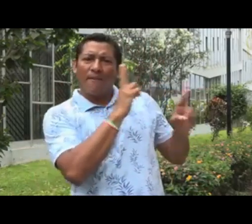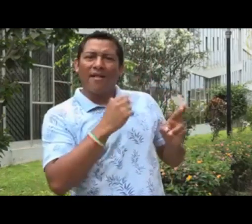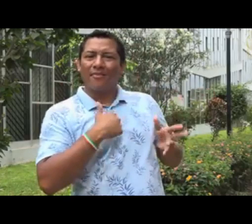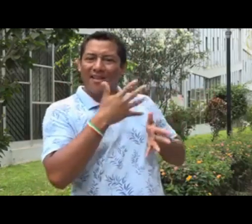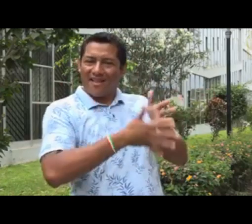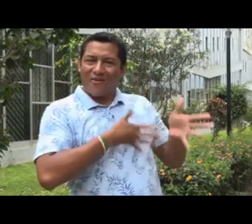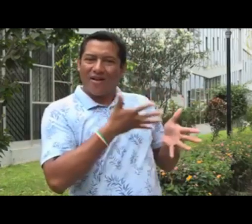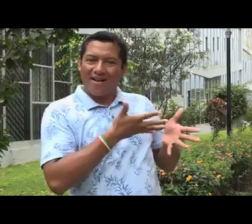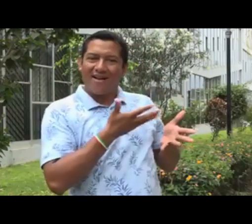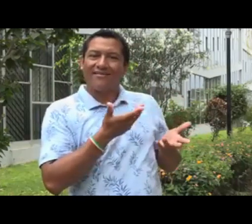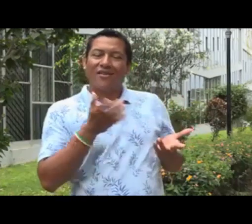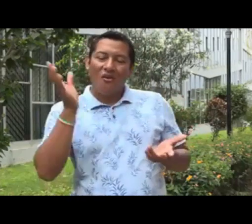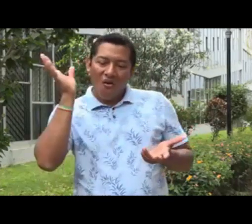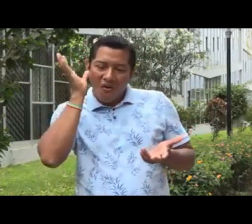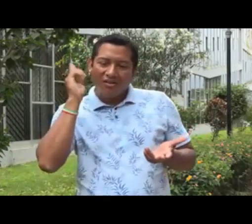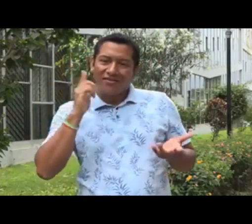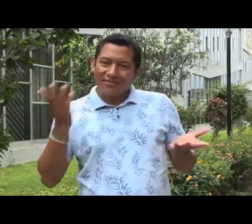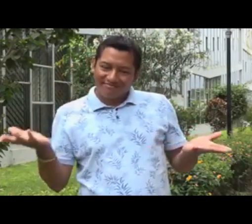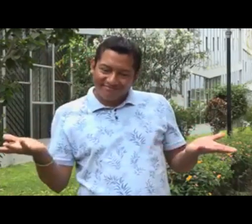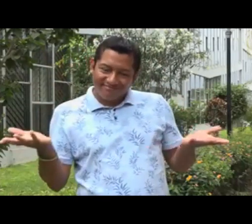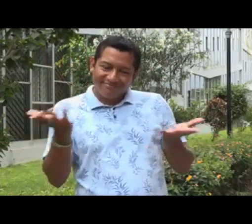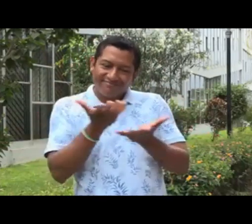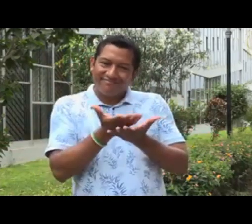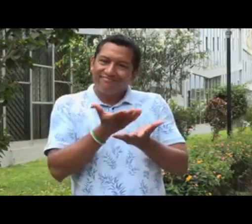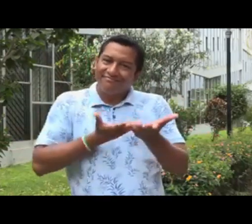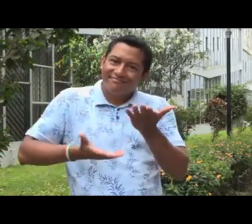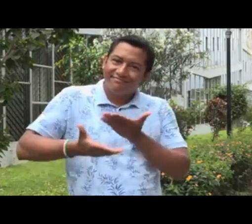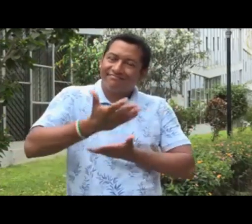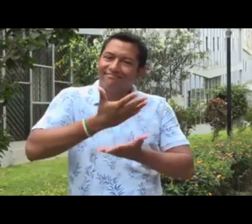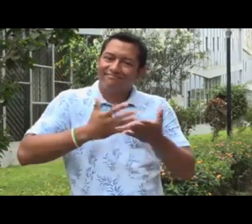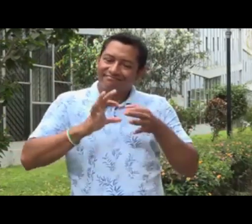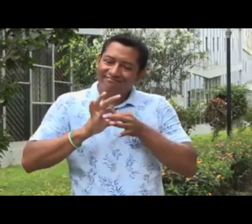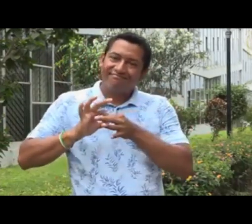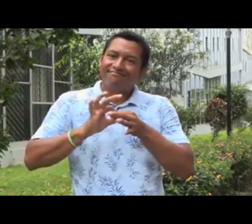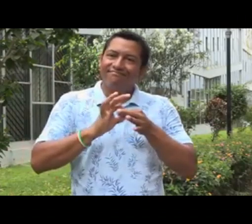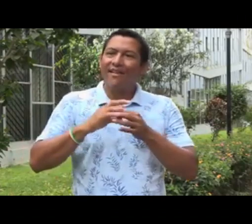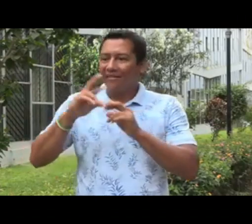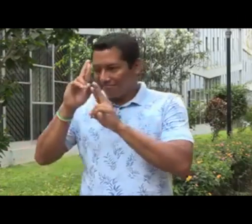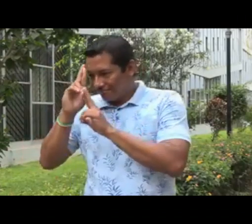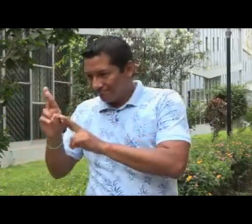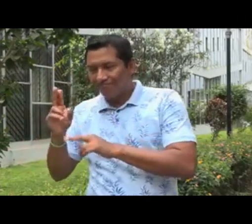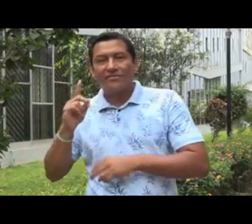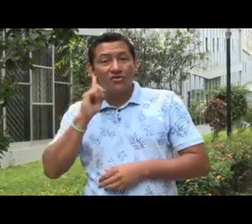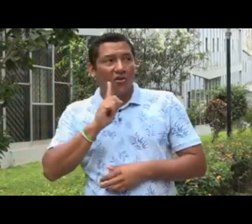Que tenemos los mismos derechos y que tenemos igual de respeto que la comunidad oyente, ¿no? Y que podemos